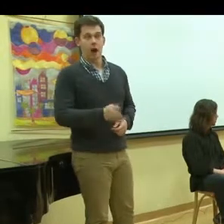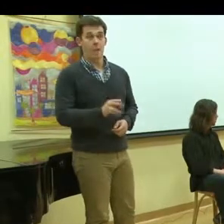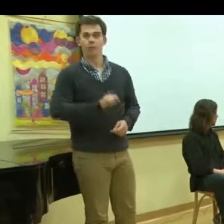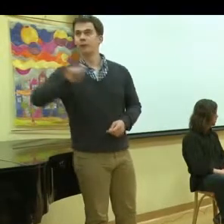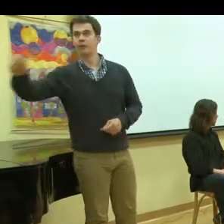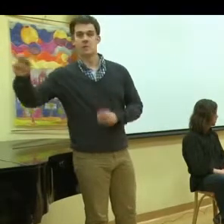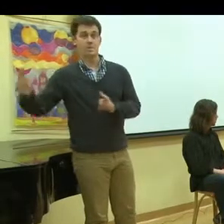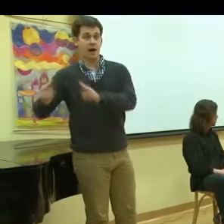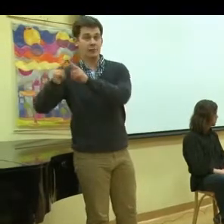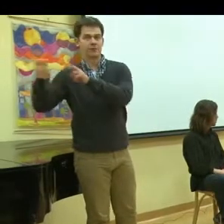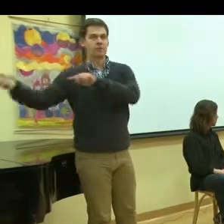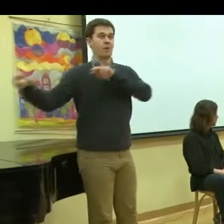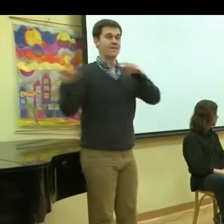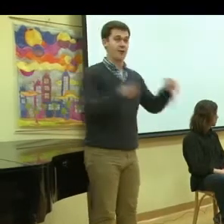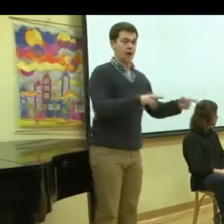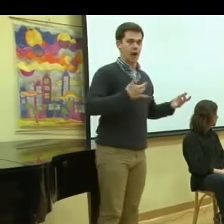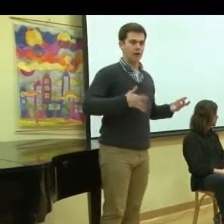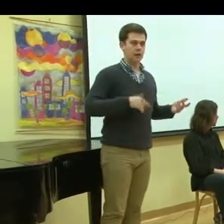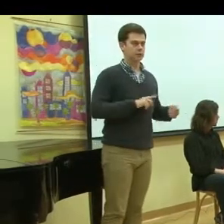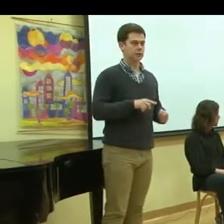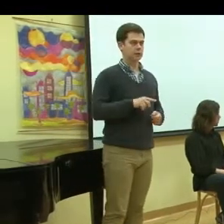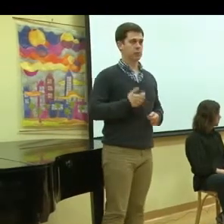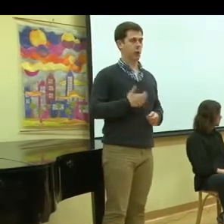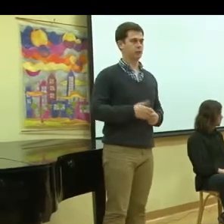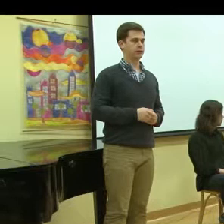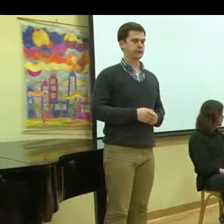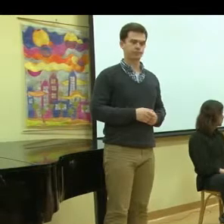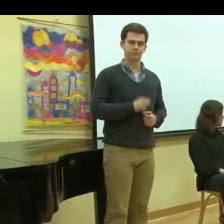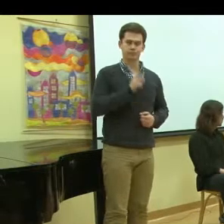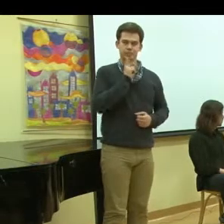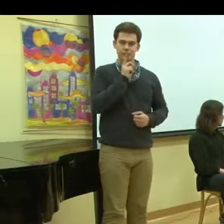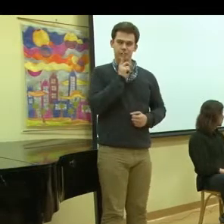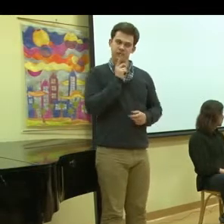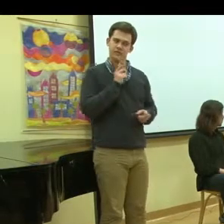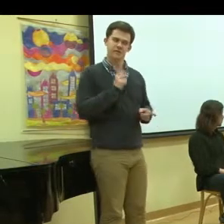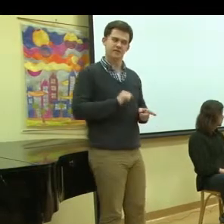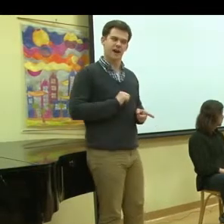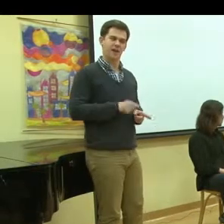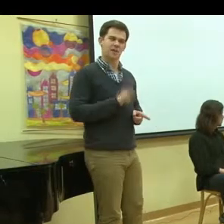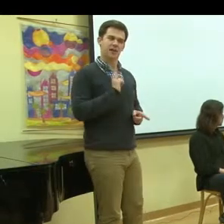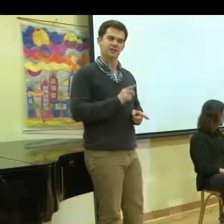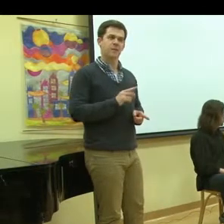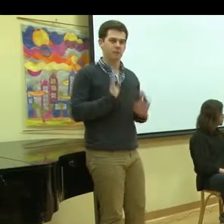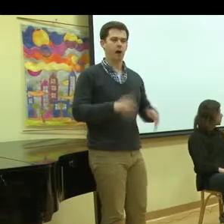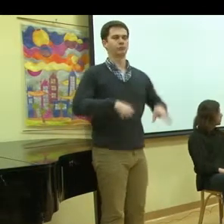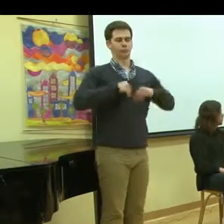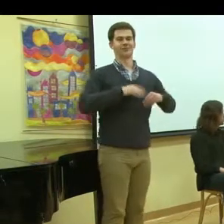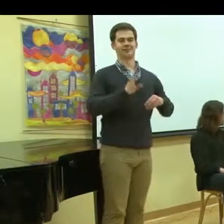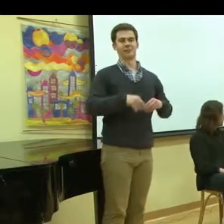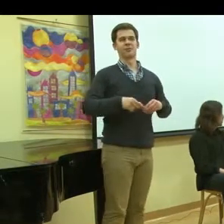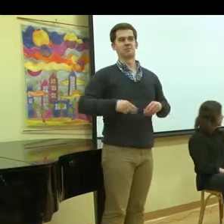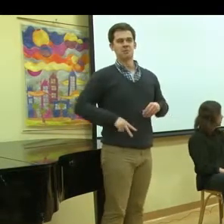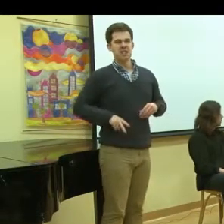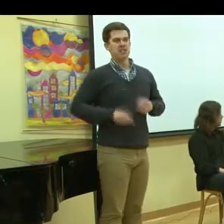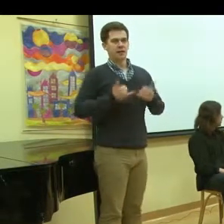na salonach, wraca z powrotem do Argentyny i tam zostaje też właśnie, no tak w 100% przyjęte. Incluso en el